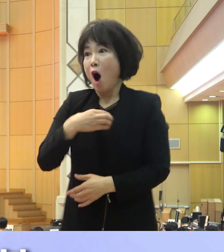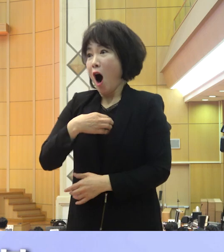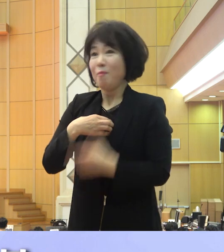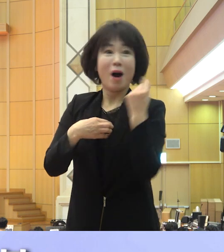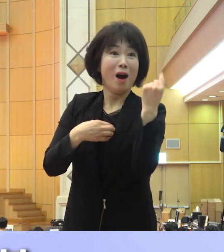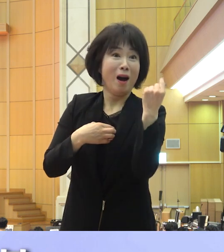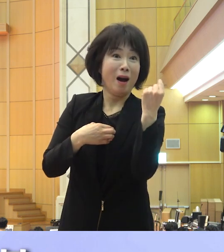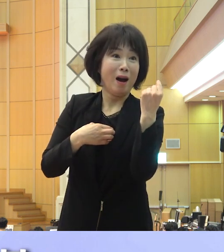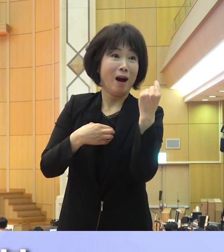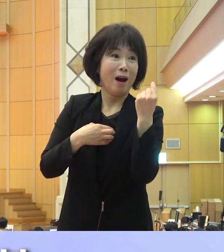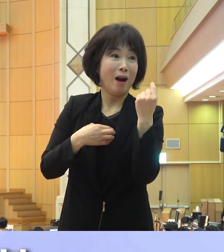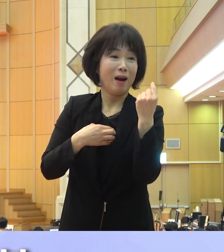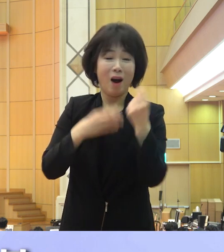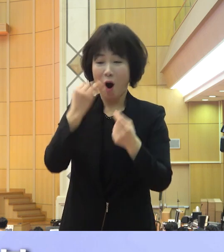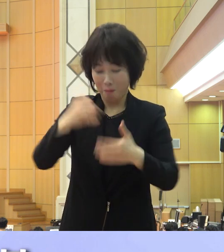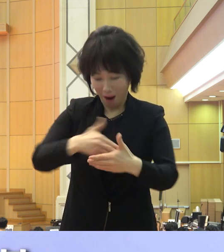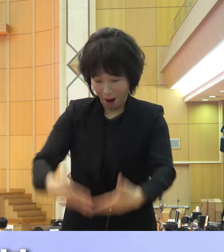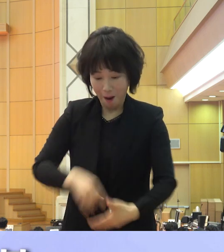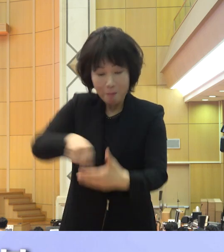태생이